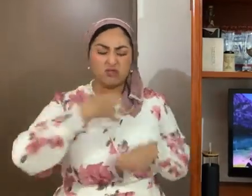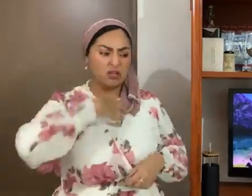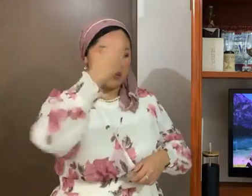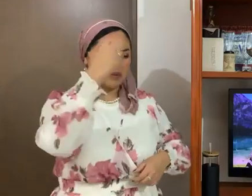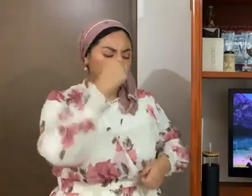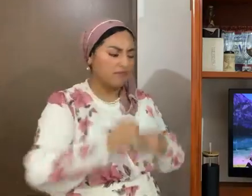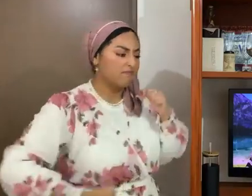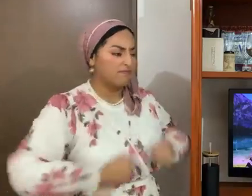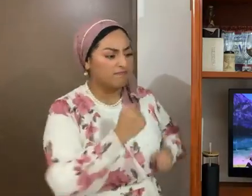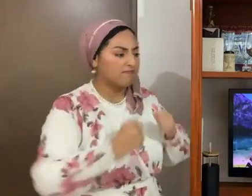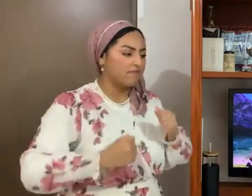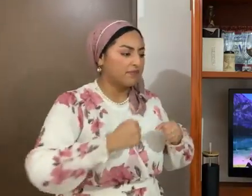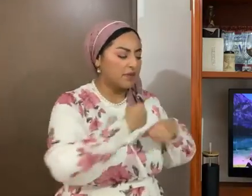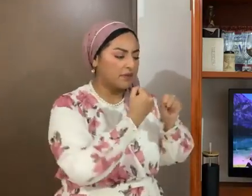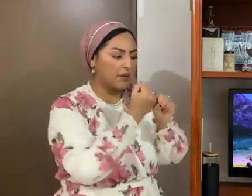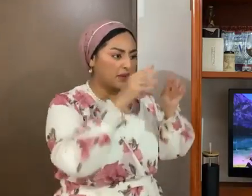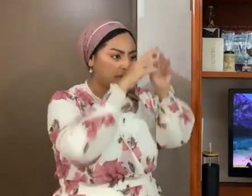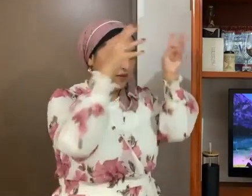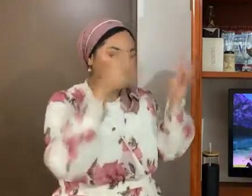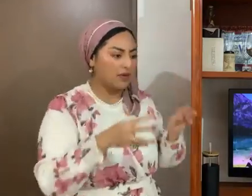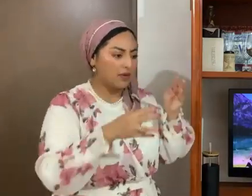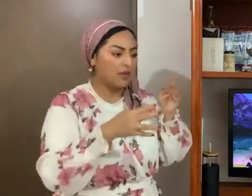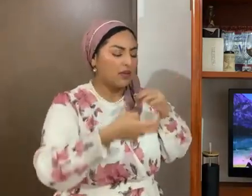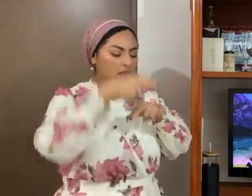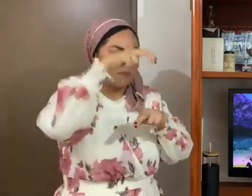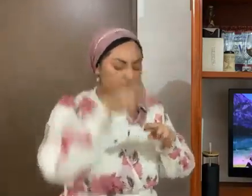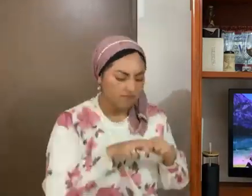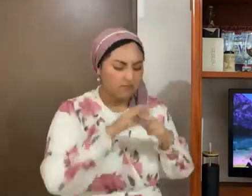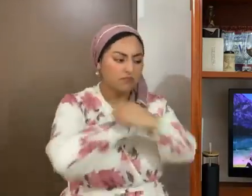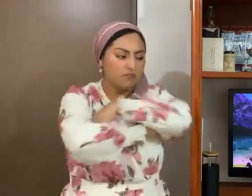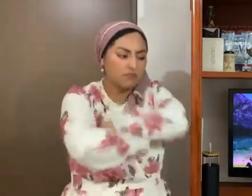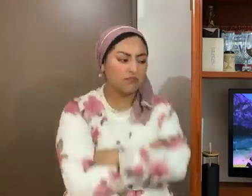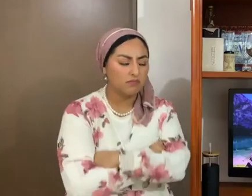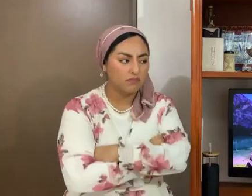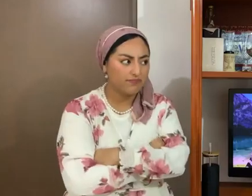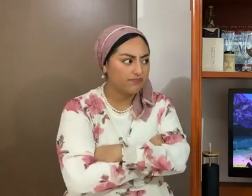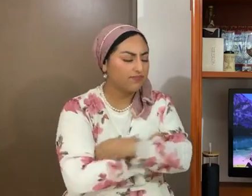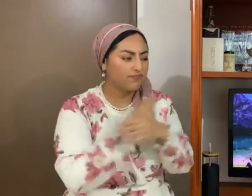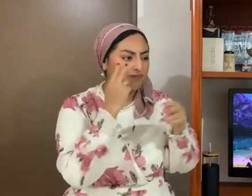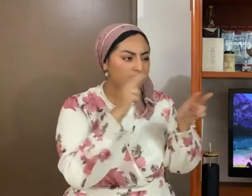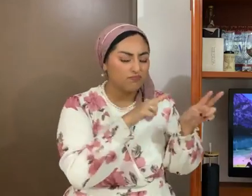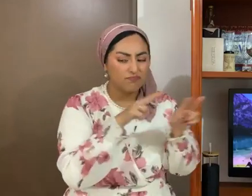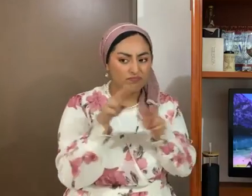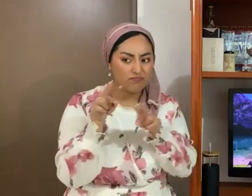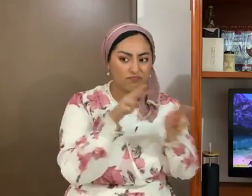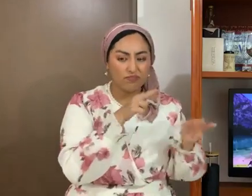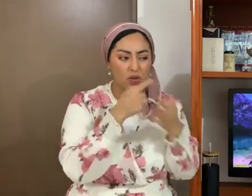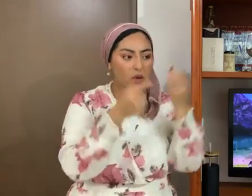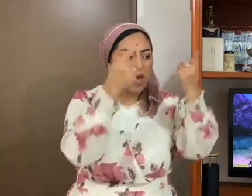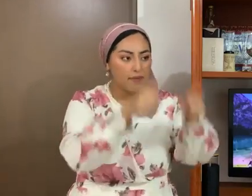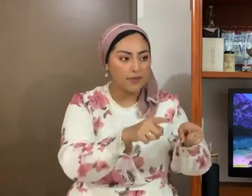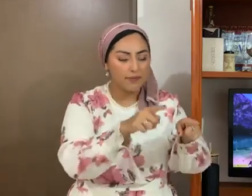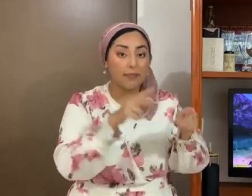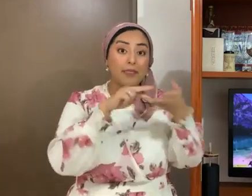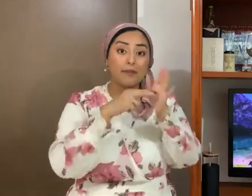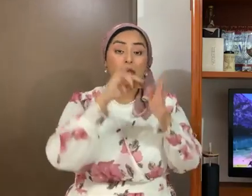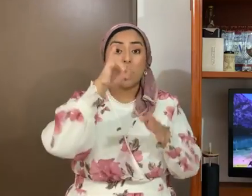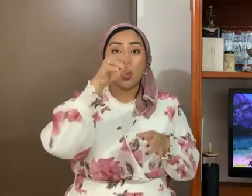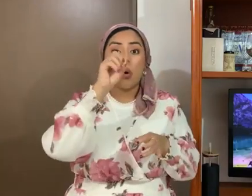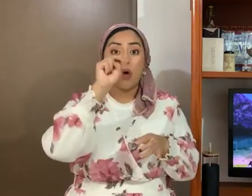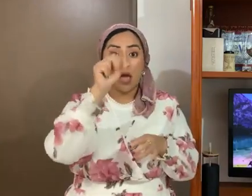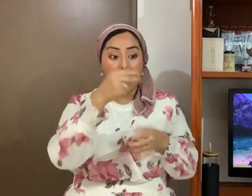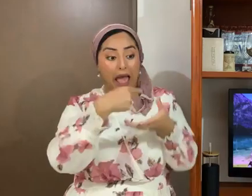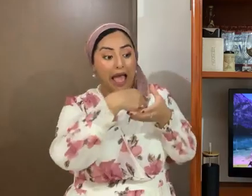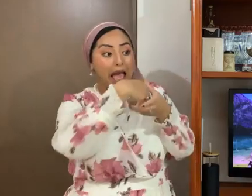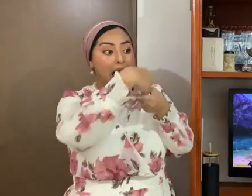hizo allí una enramada y se sentó debajo de ella a la sombra hasta ver qué acontecería en la ciudad. Es decir, Jonás salió